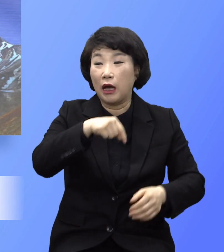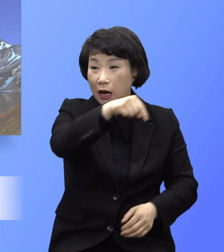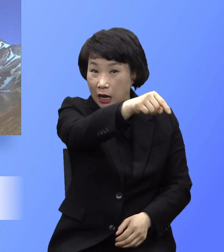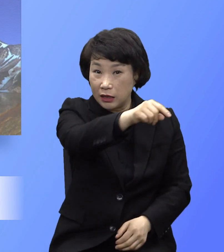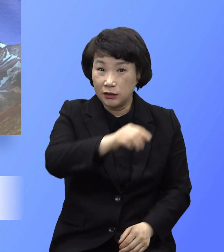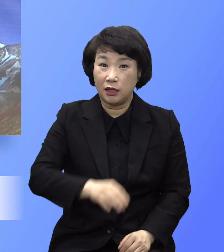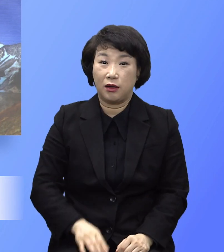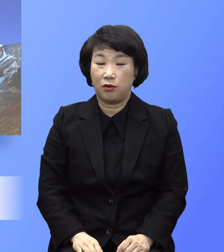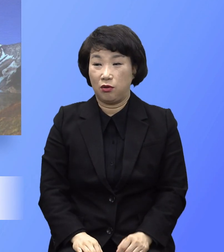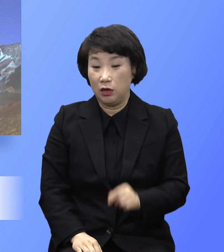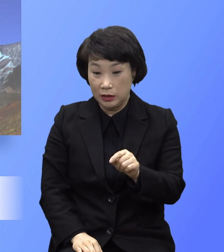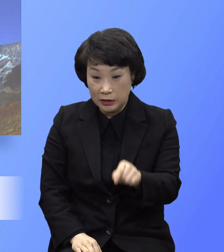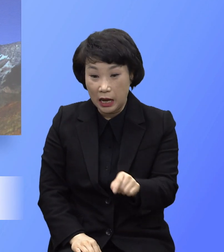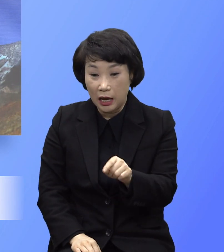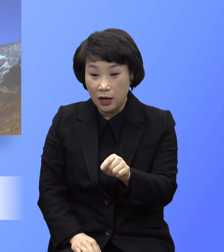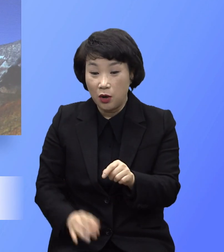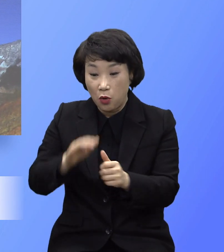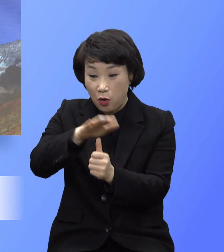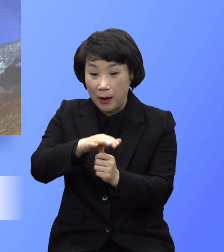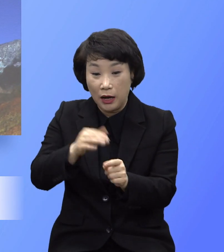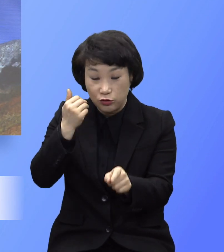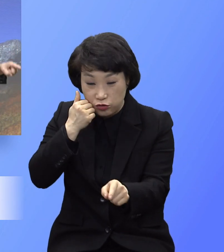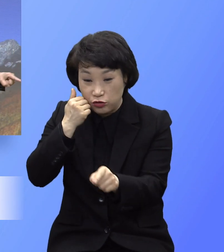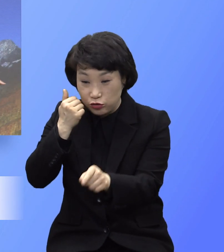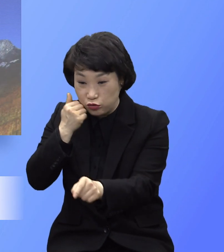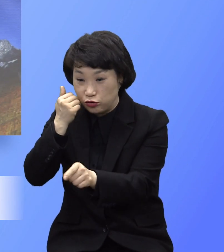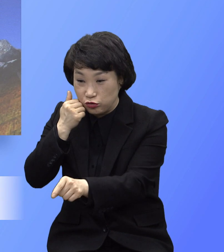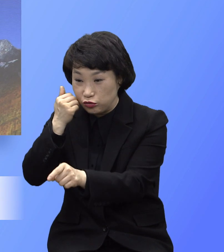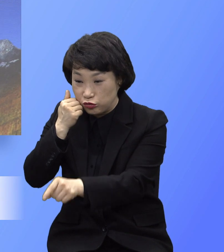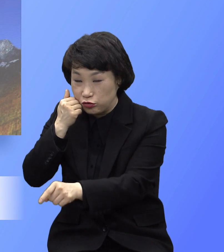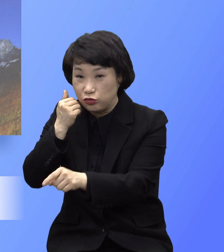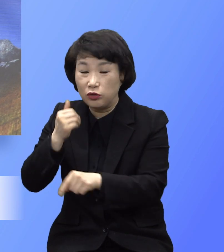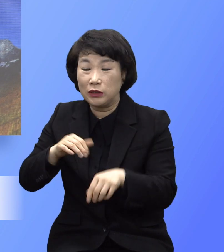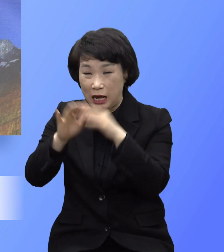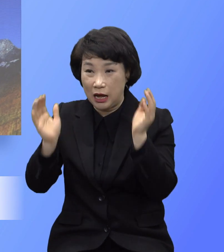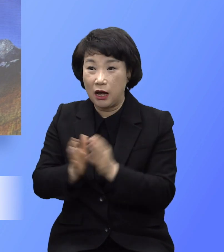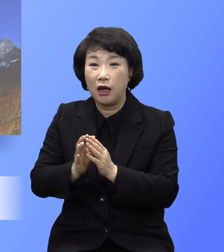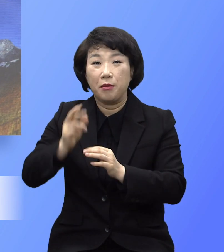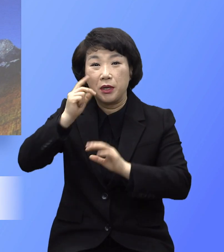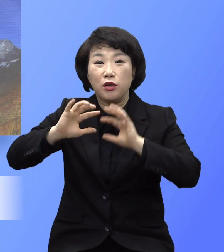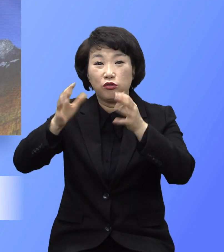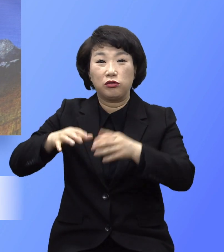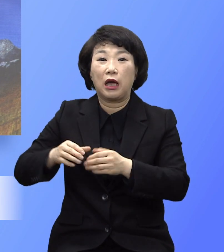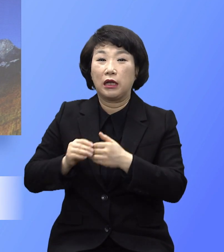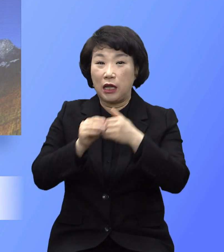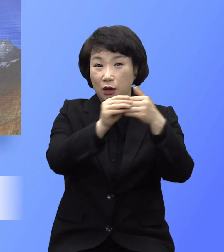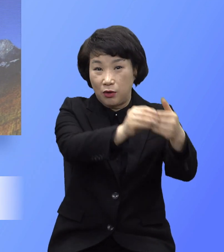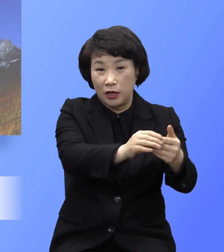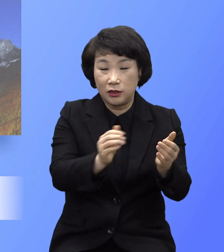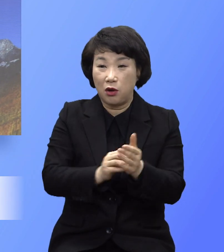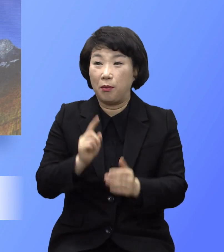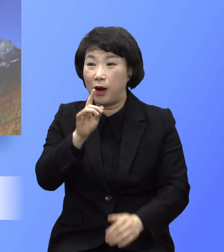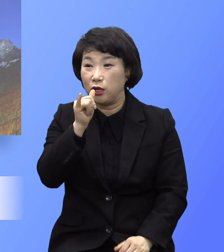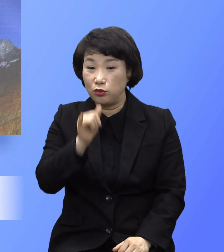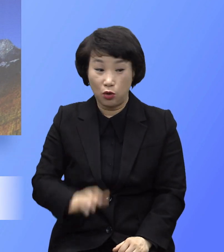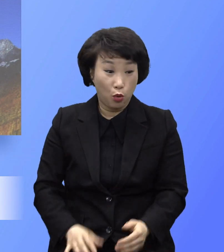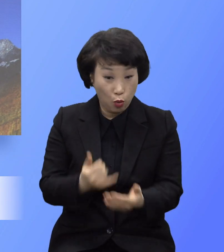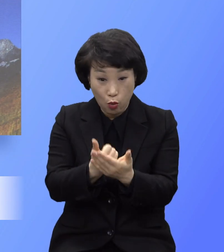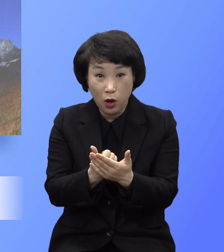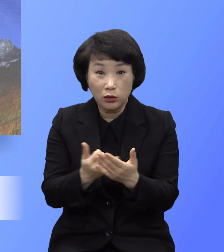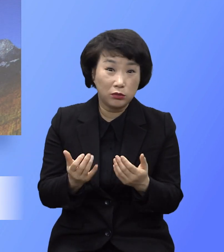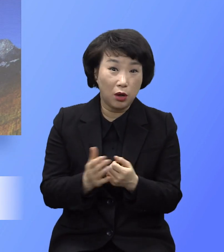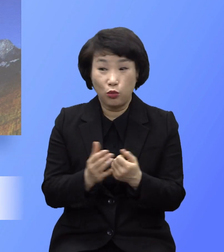하다고. 얘도 그러고 얘도 그렇고 얘도 그렇고 얘도 그렇다고 얘기합니다. 이제